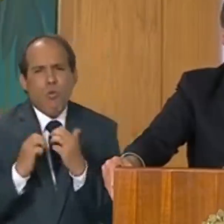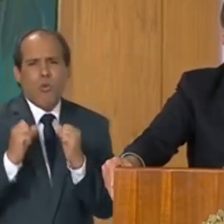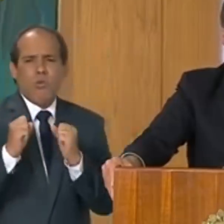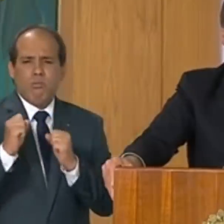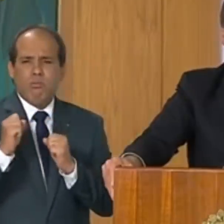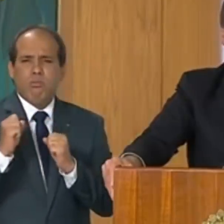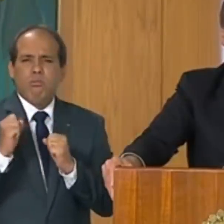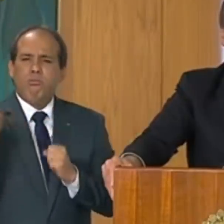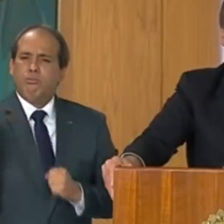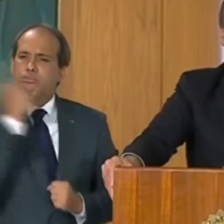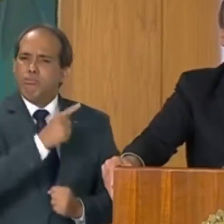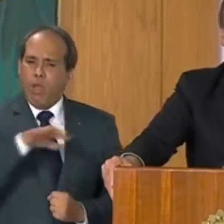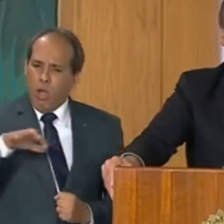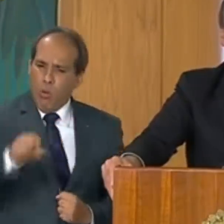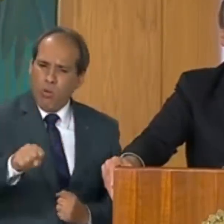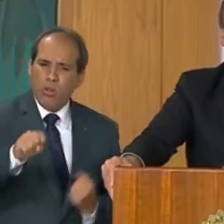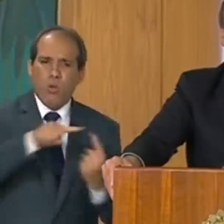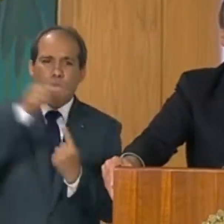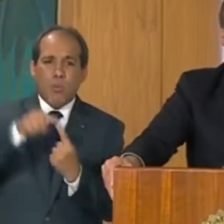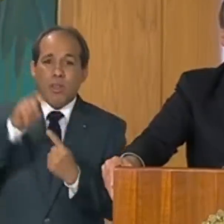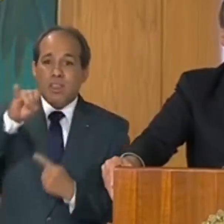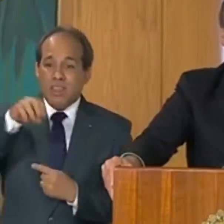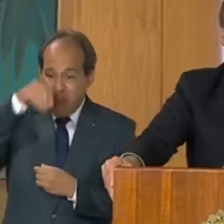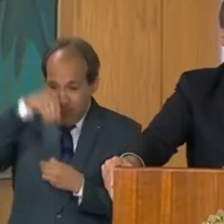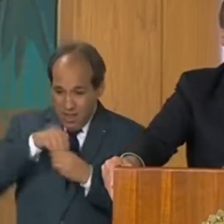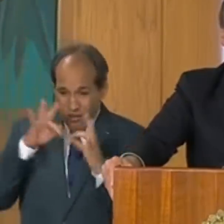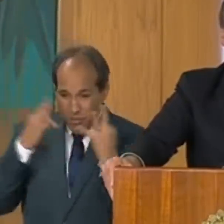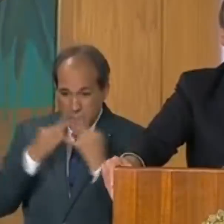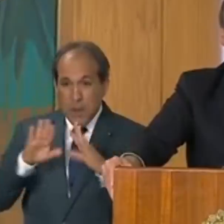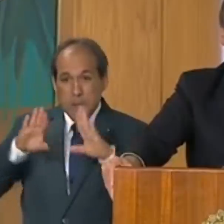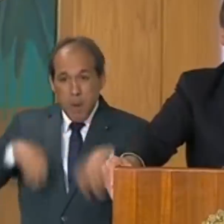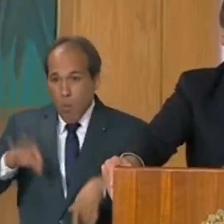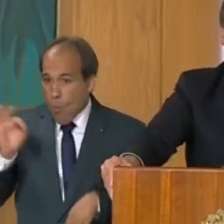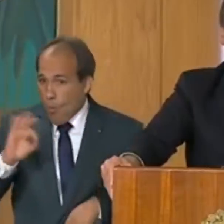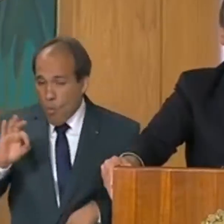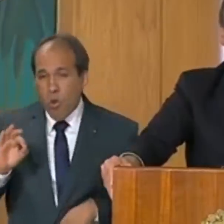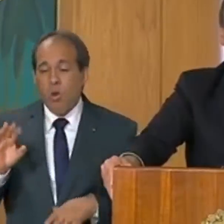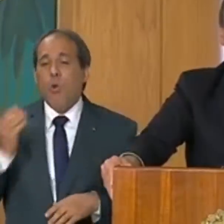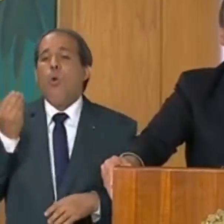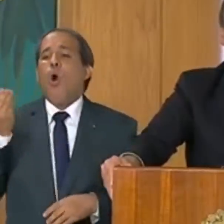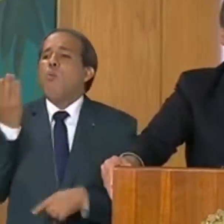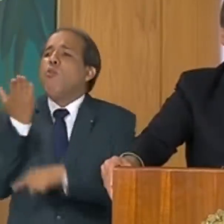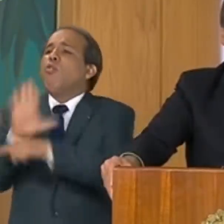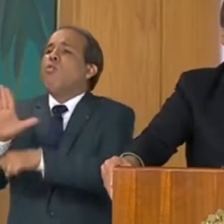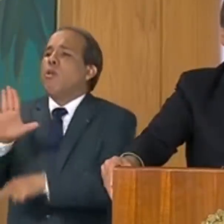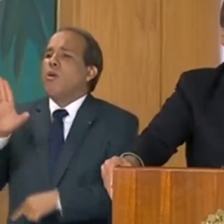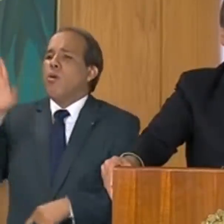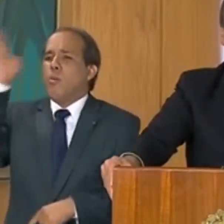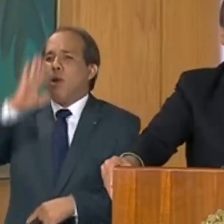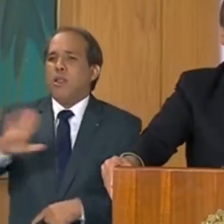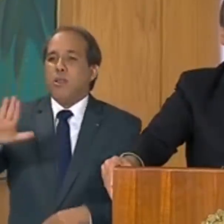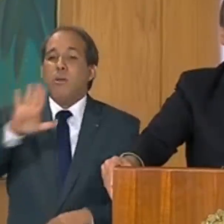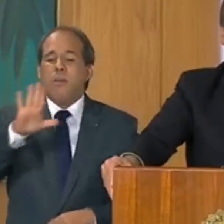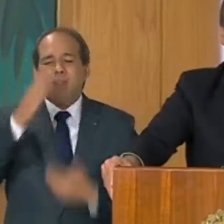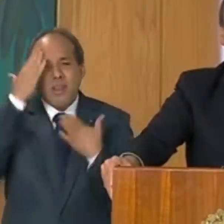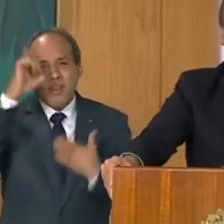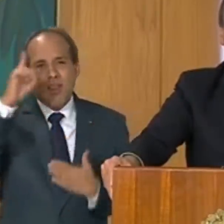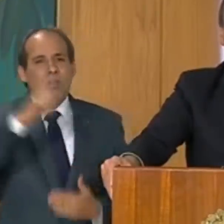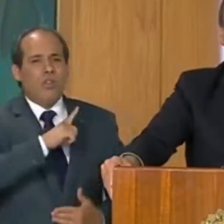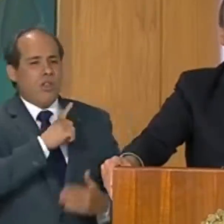atingir seu objetivo. Se eu não estiver bem em casa, como é que eu posso fazer o bem para o Brasil? Graças a Deus eu tenho essa força.